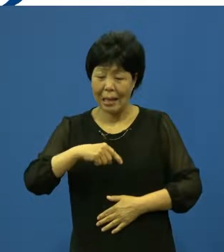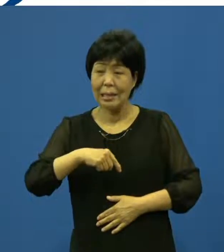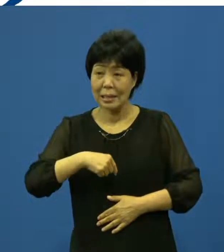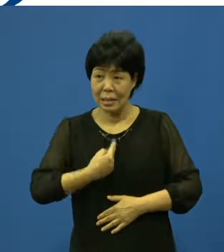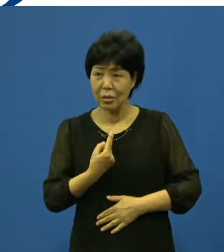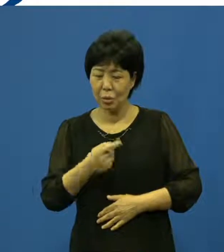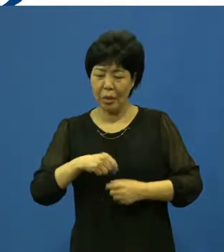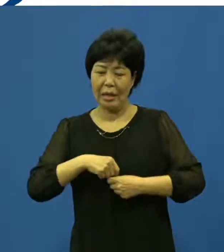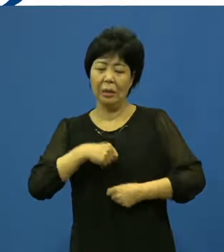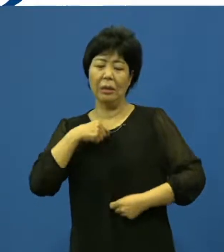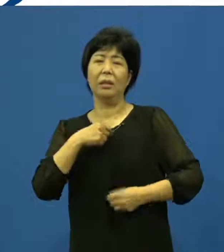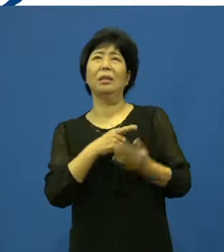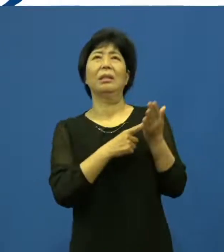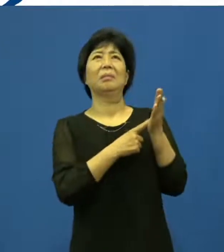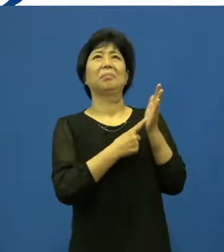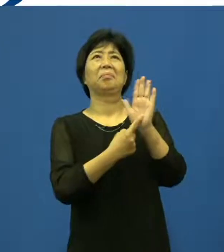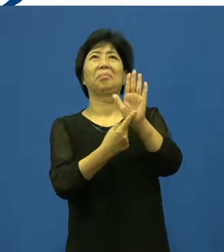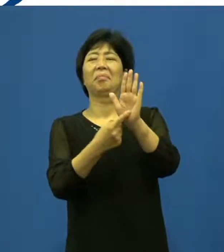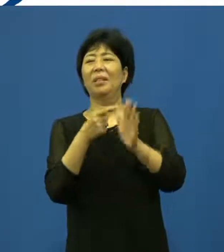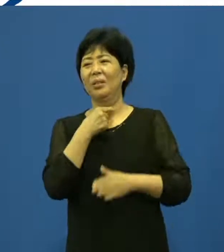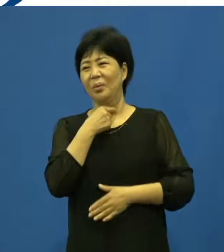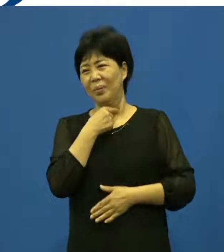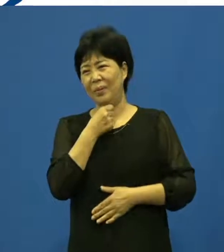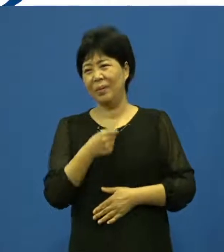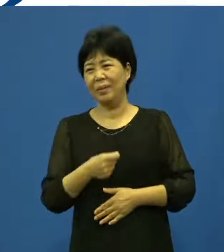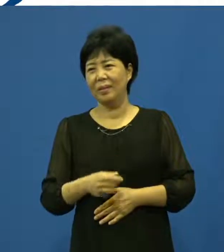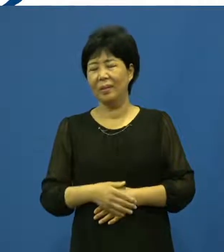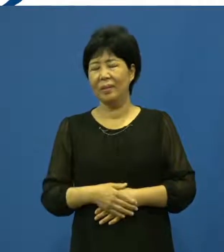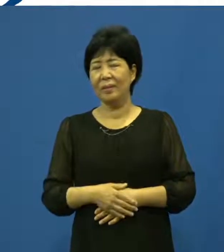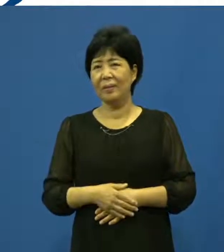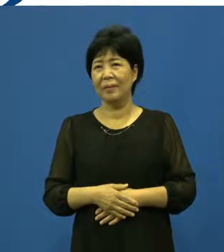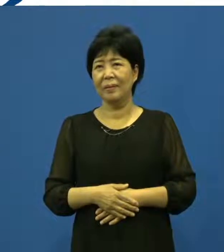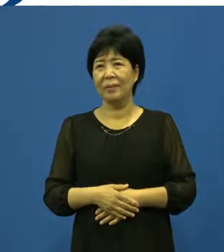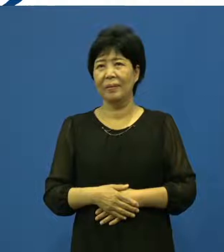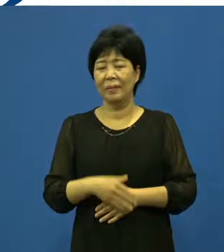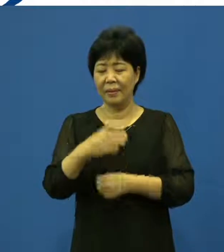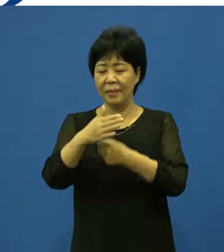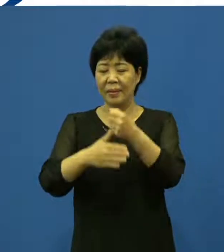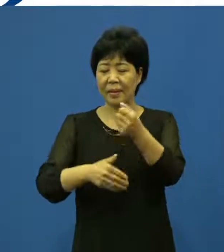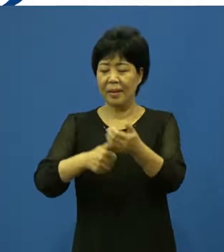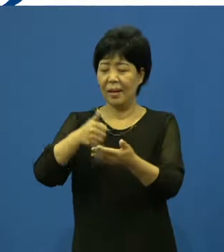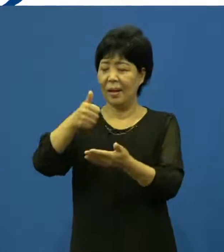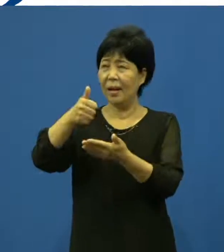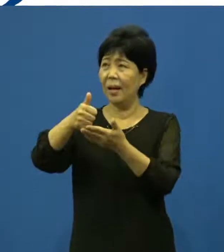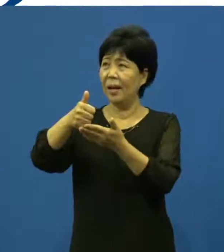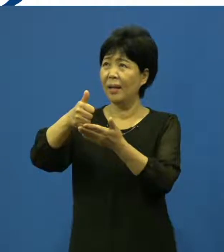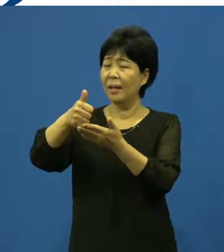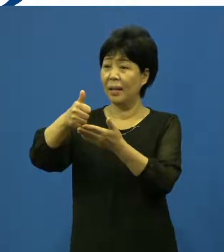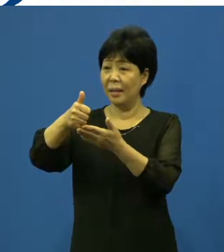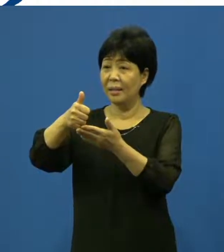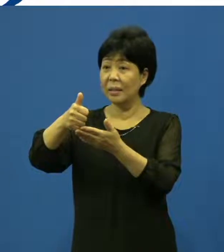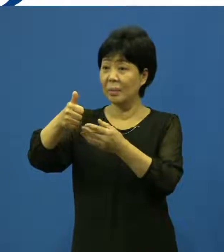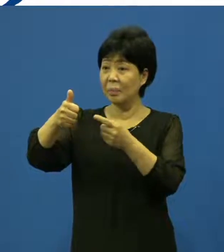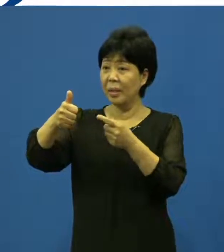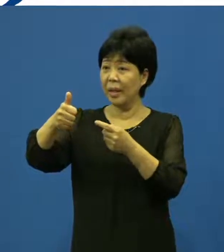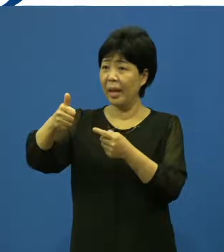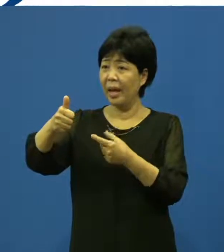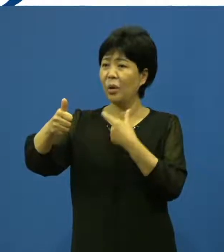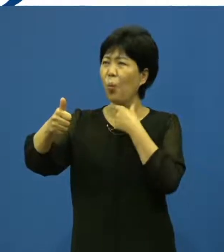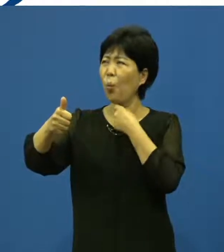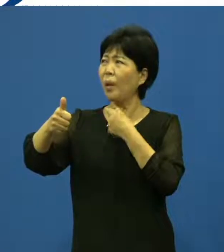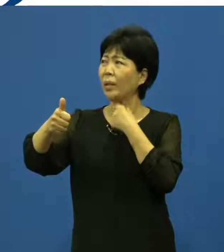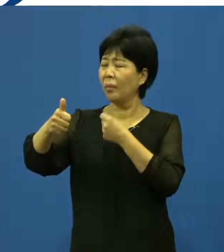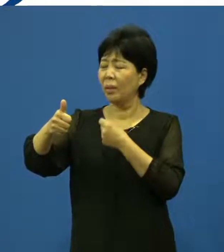공로를 주장하는 것입니다. 자기의 열심을 의로 삼아 하나님에게 요구하는 것입니다. 이런